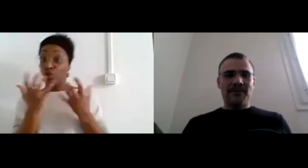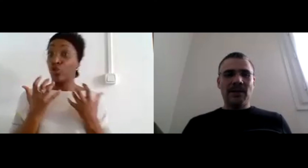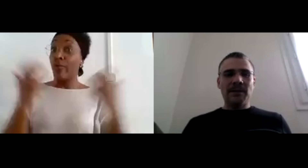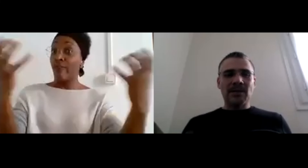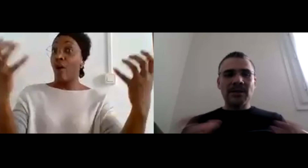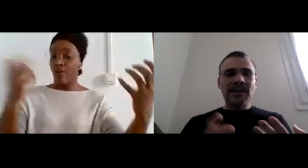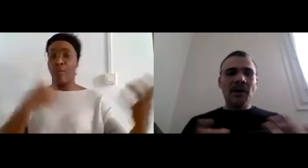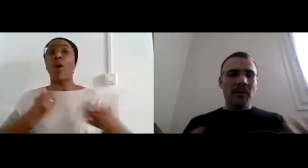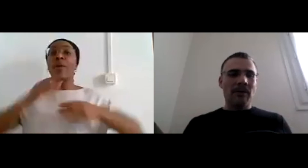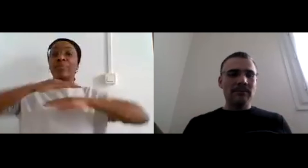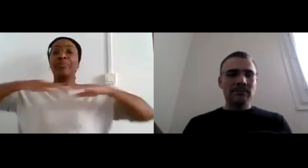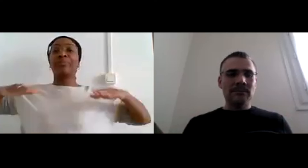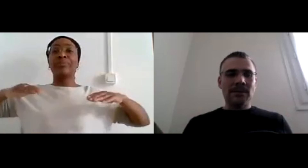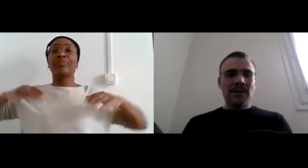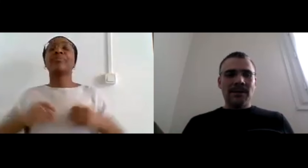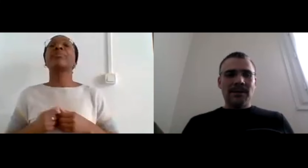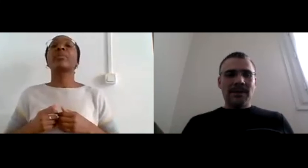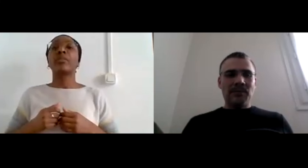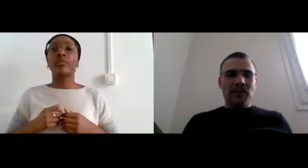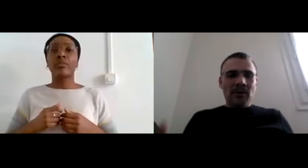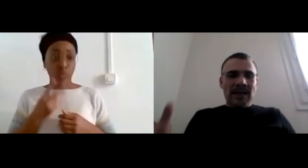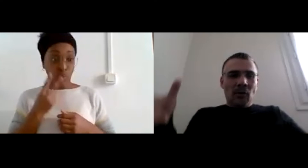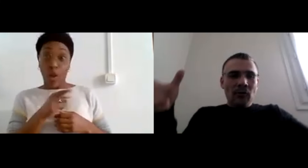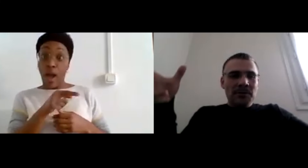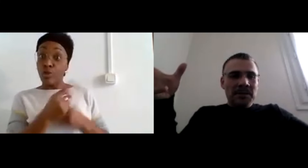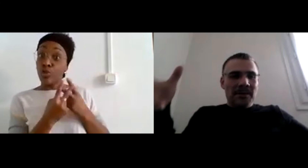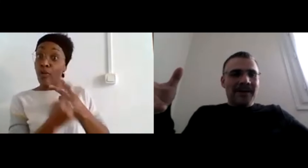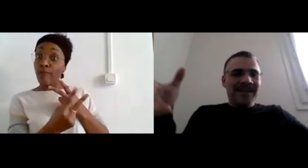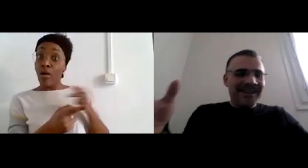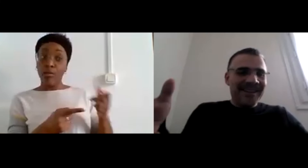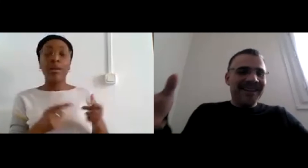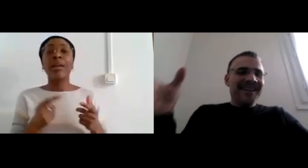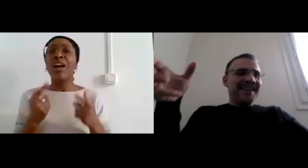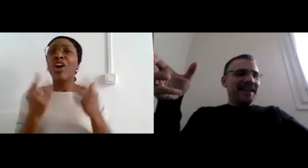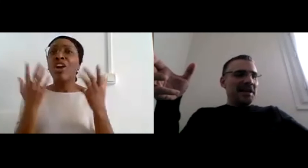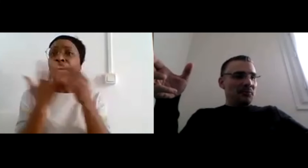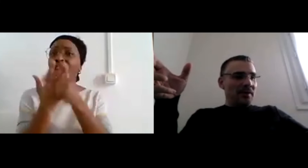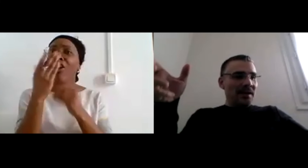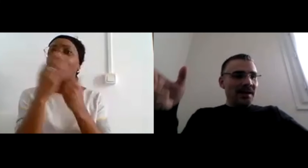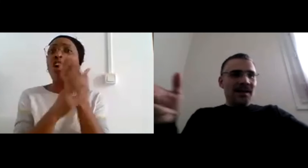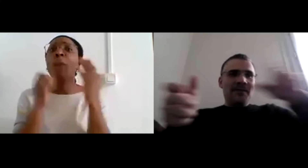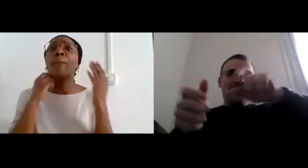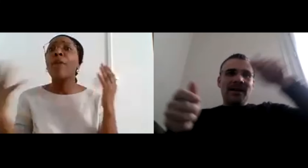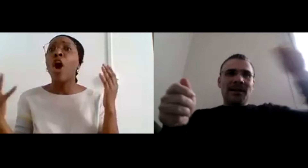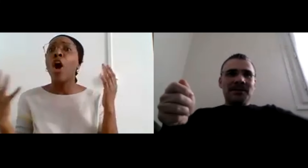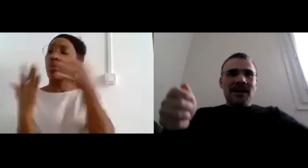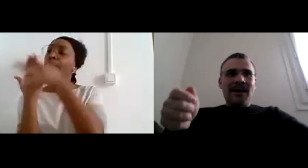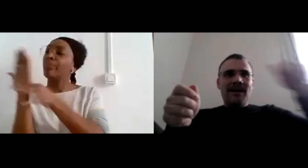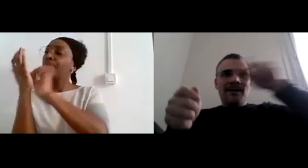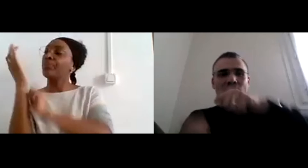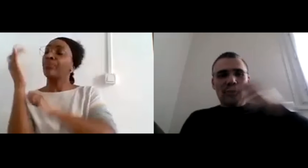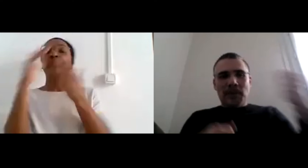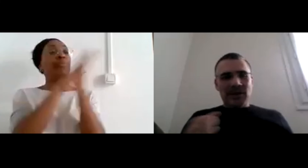danger. Il commence à sortir des gants blancs et puis il prend sa grosse Bible et puis il feuillette comme